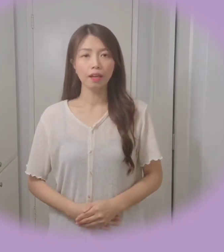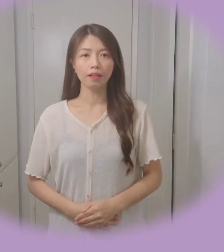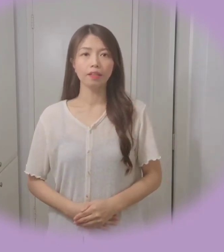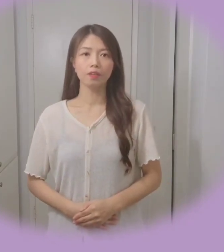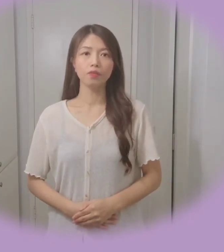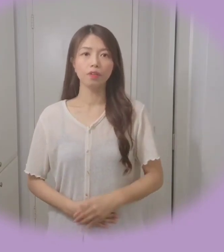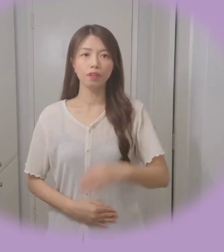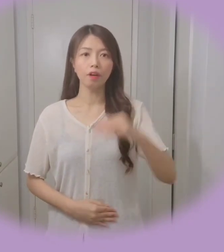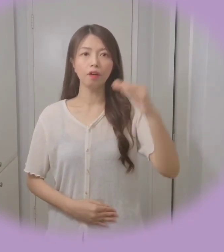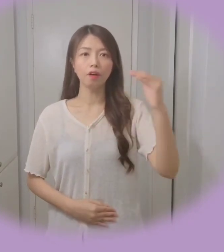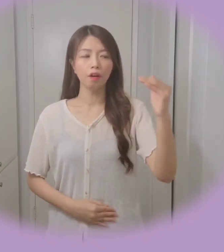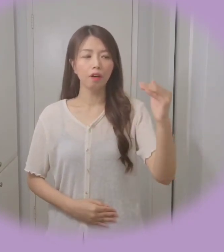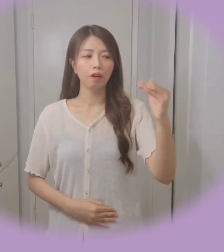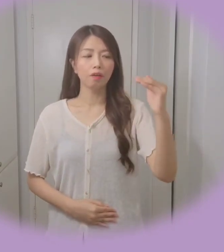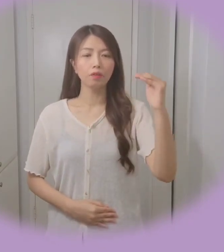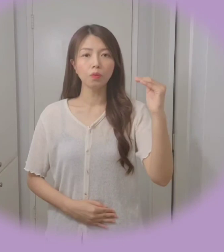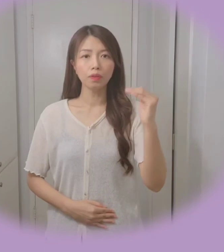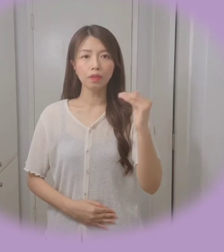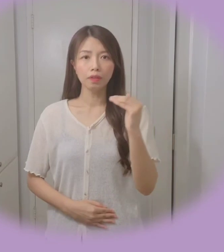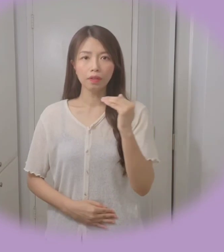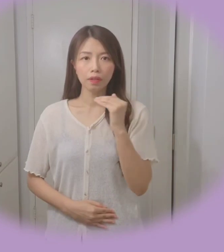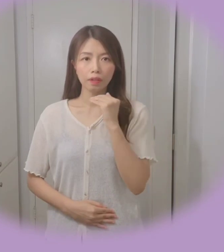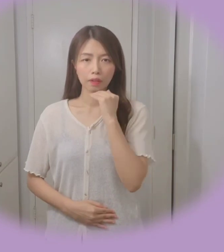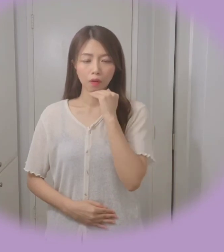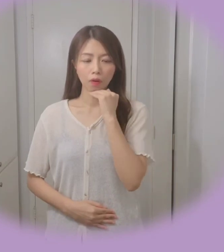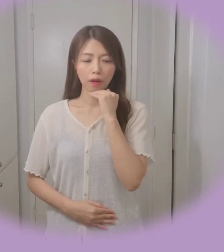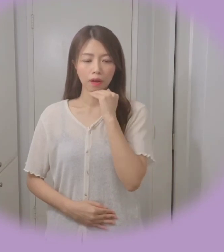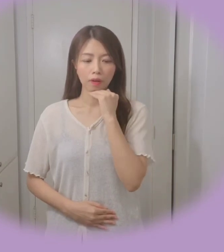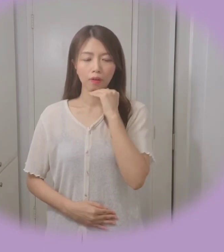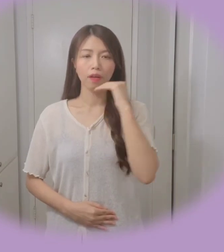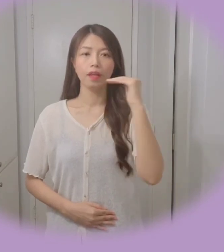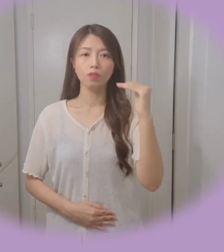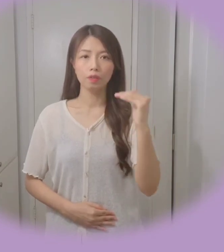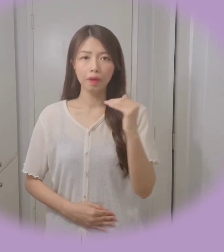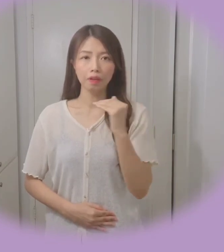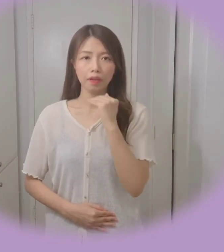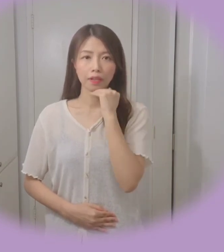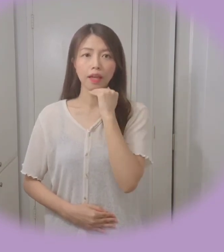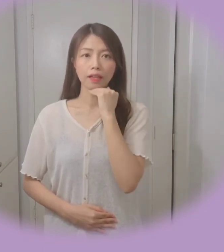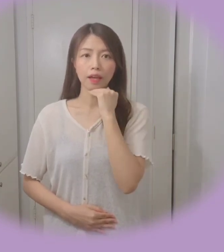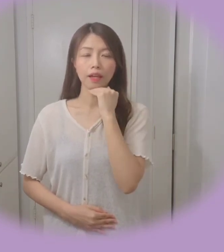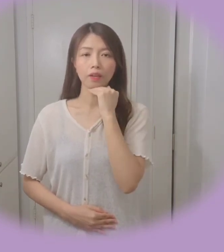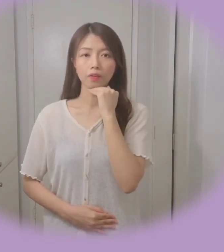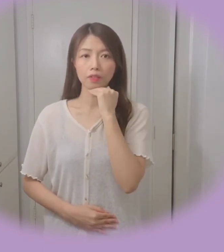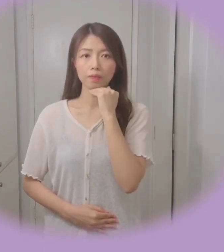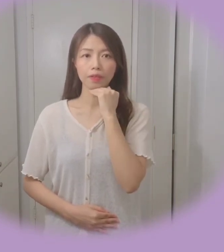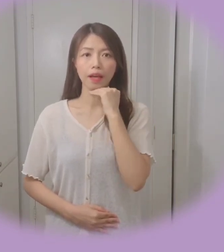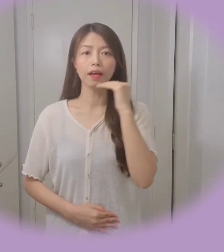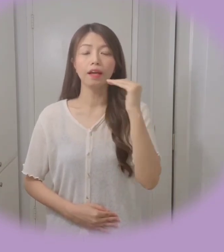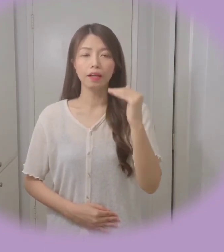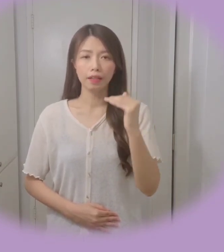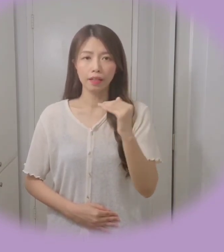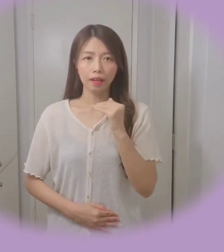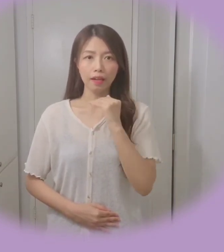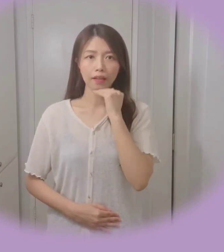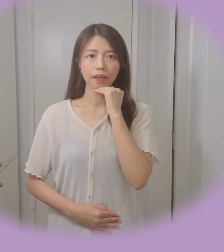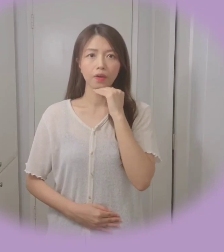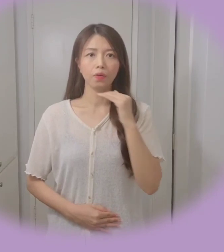기다릴게요. 기다리다 라는 뜻의 수어는요, 손등을 턱에 이렇게 대주시면 기다리다, 이런